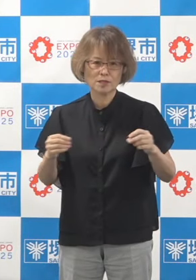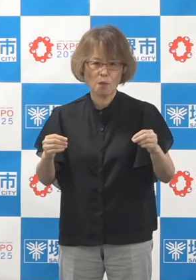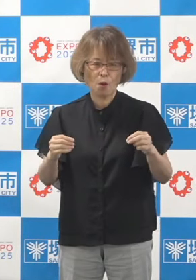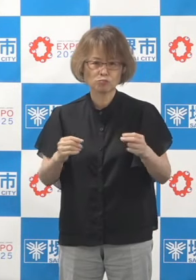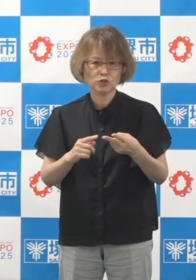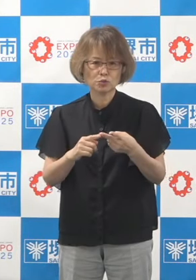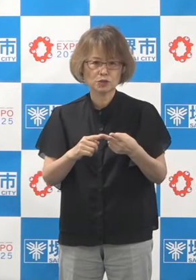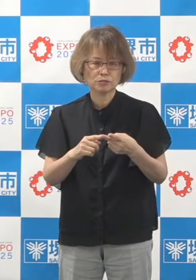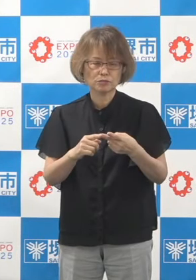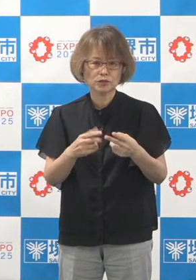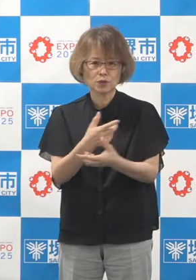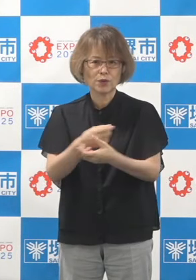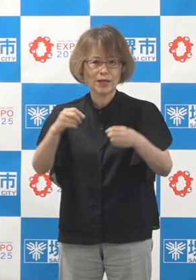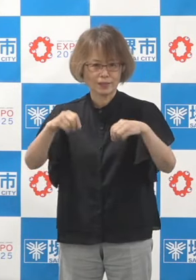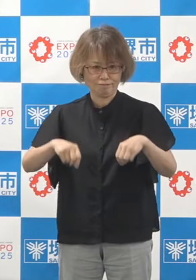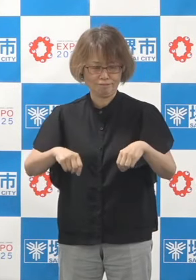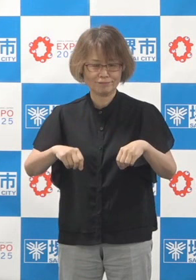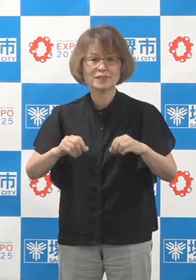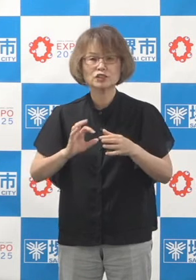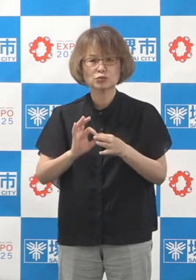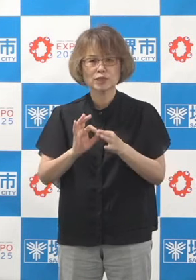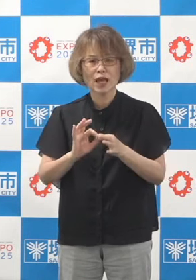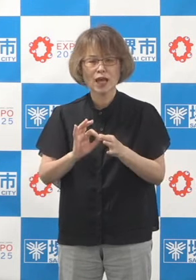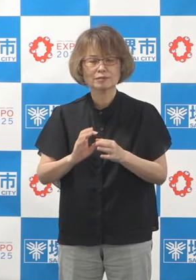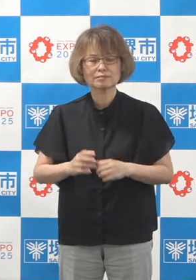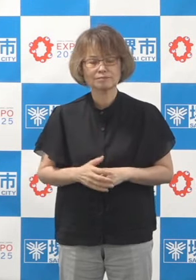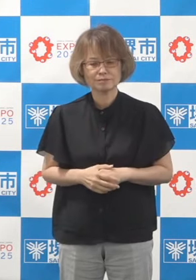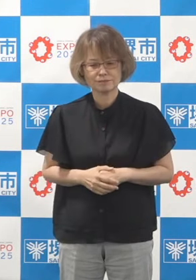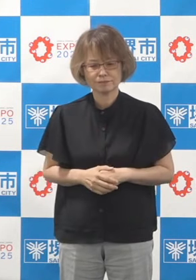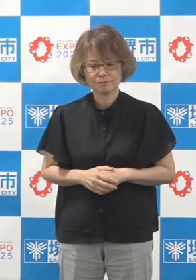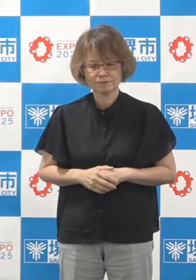社との包括連携協定についてです。